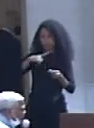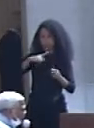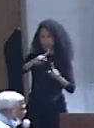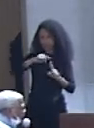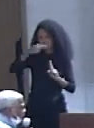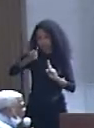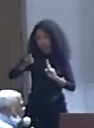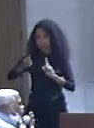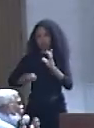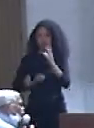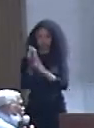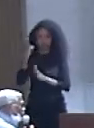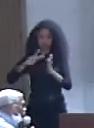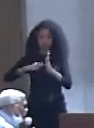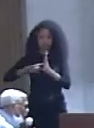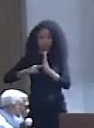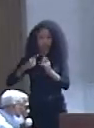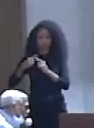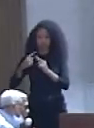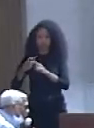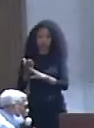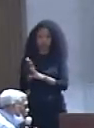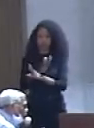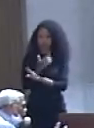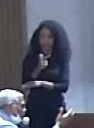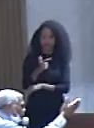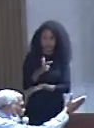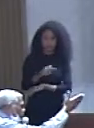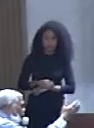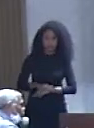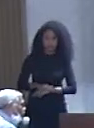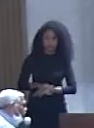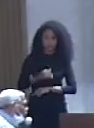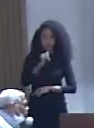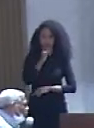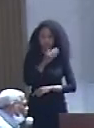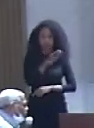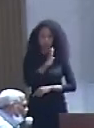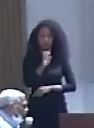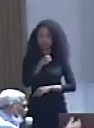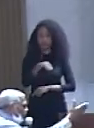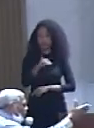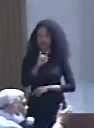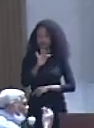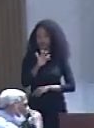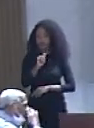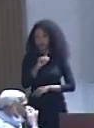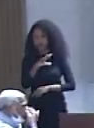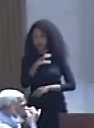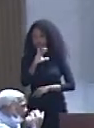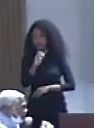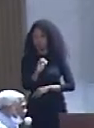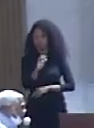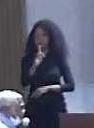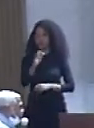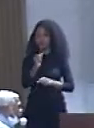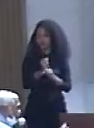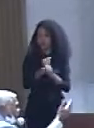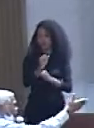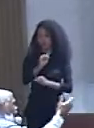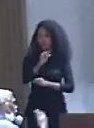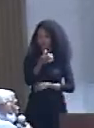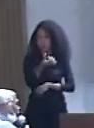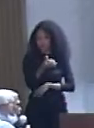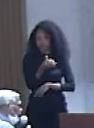fundamos o sindicato e nós não tínhamos sindicato. Nós tínhamos como exemplo Bonifácio, que na época, em 86,